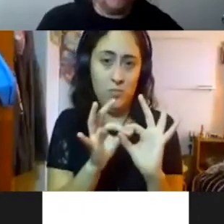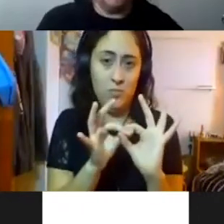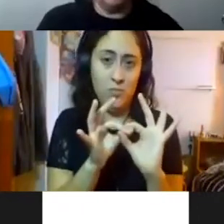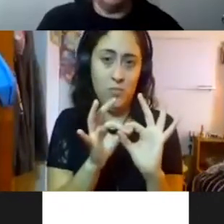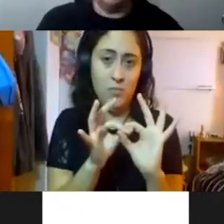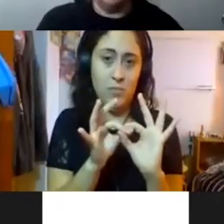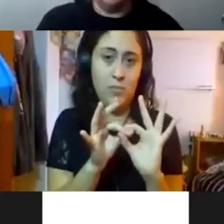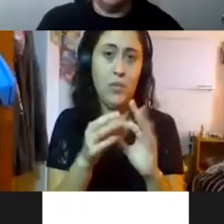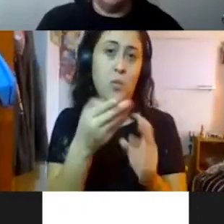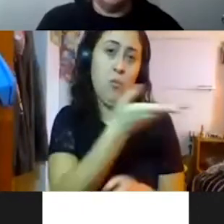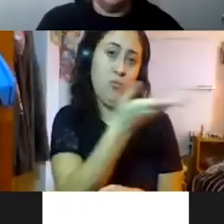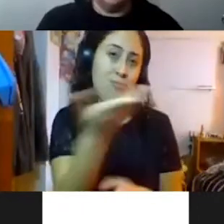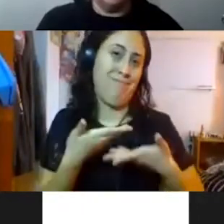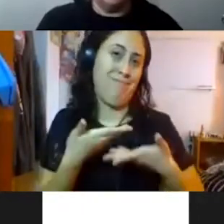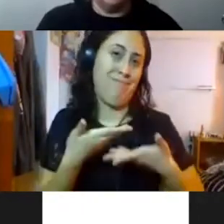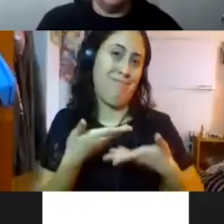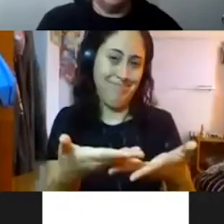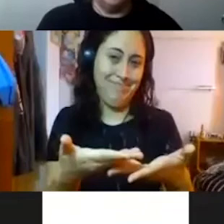esta invitación.